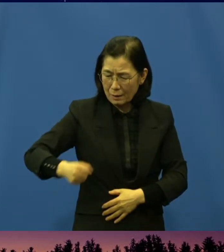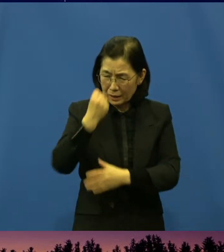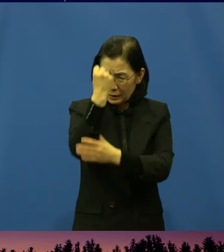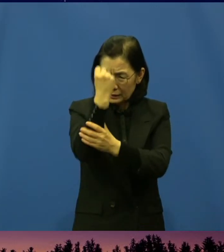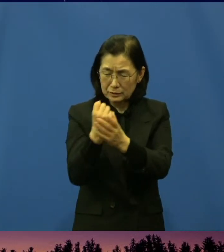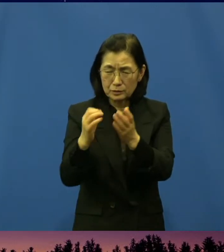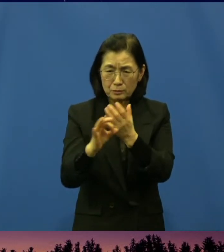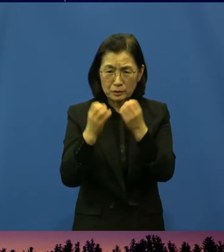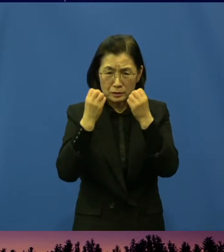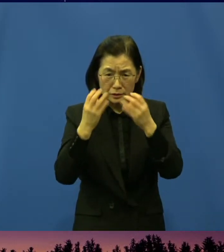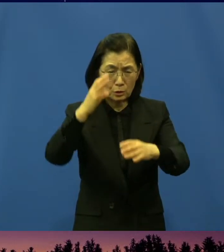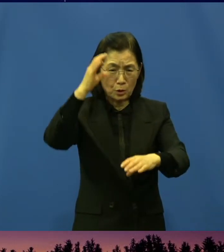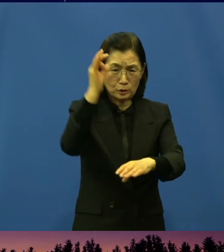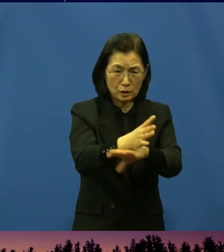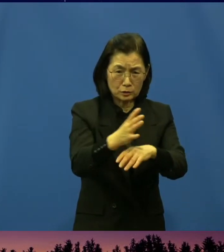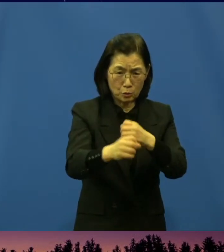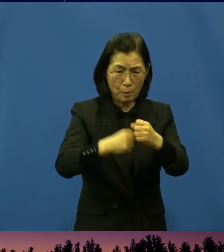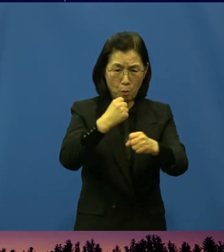시간은 복구가 안 돼요.